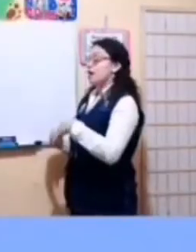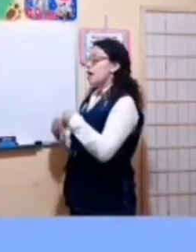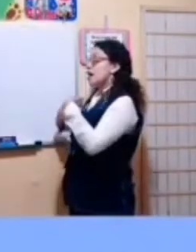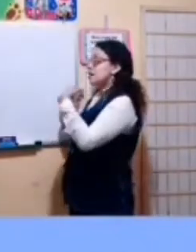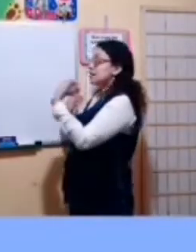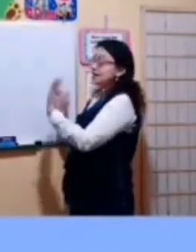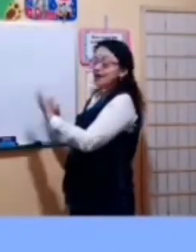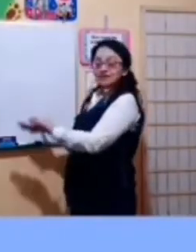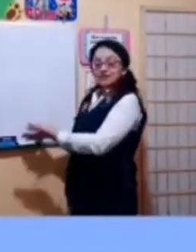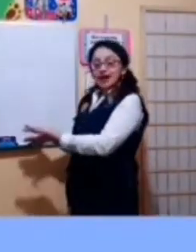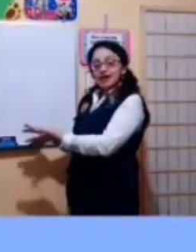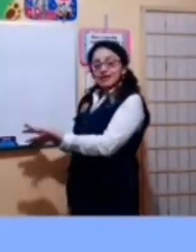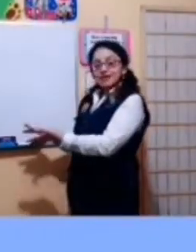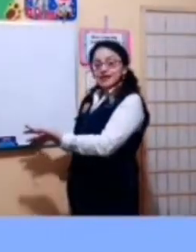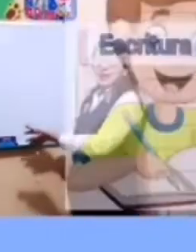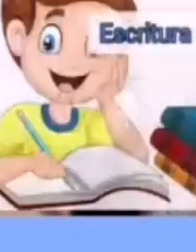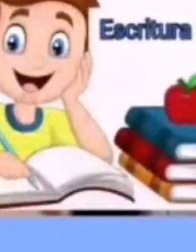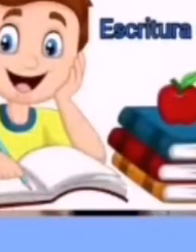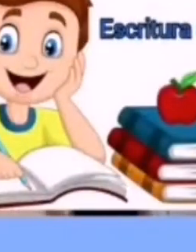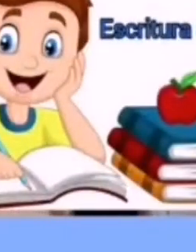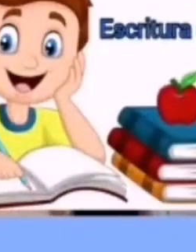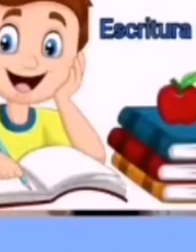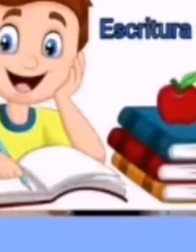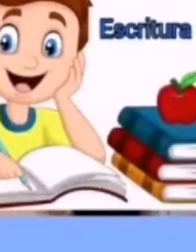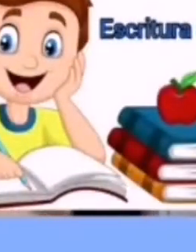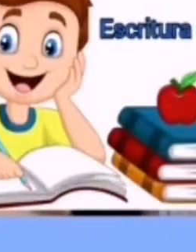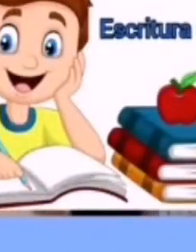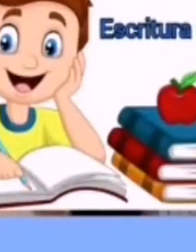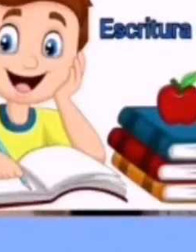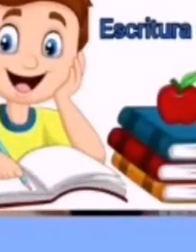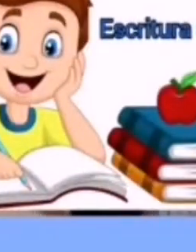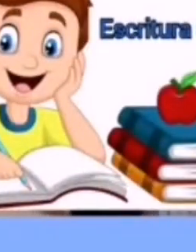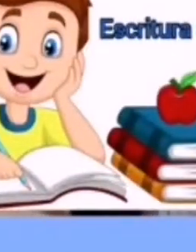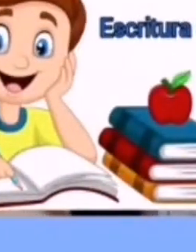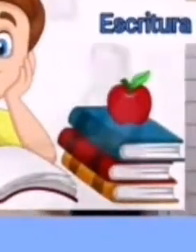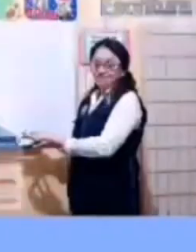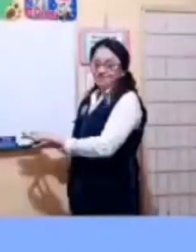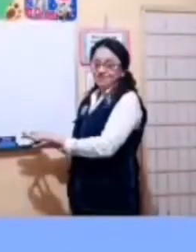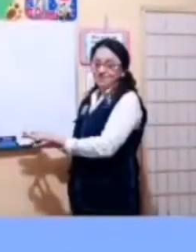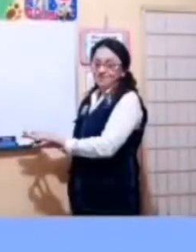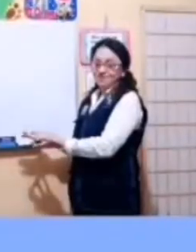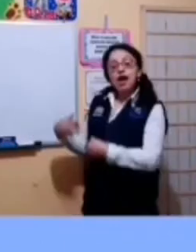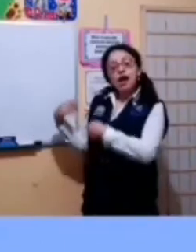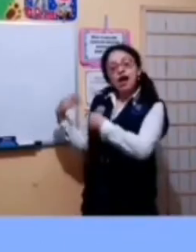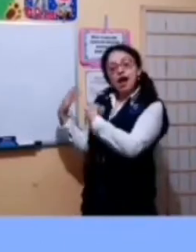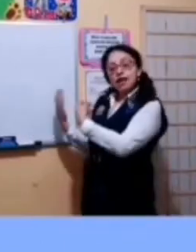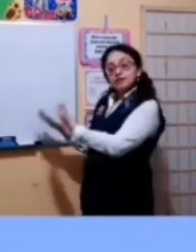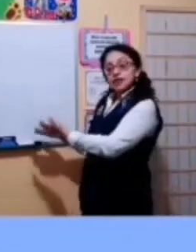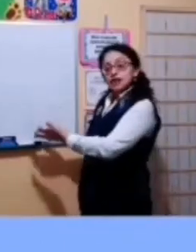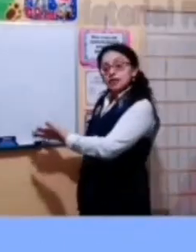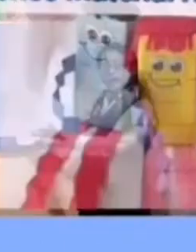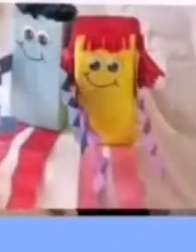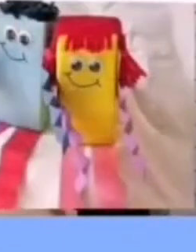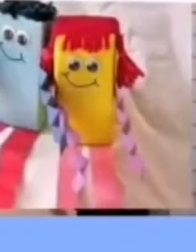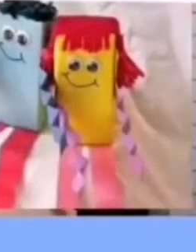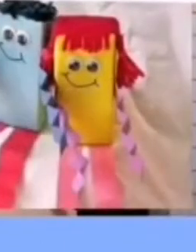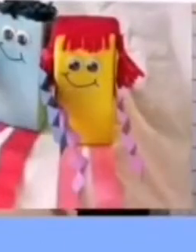Realizar La escritura Creativa Hacer Creaciones